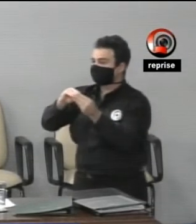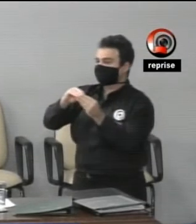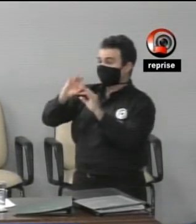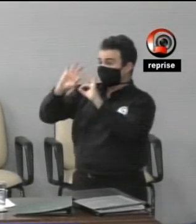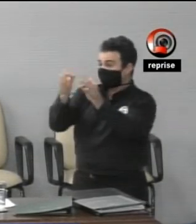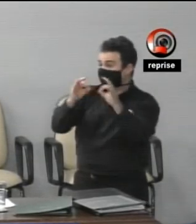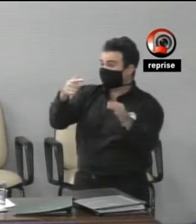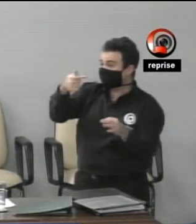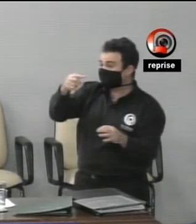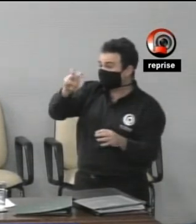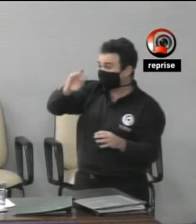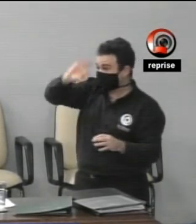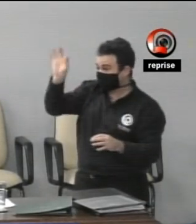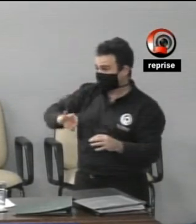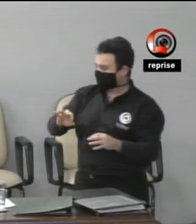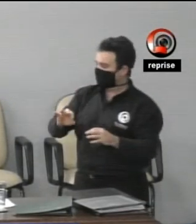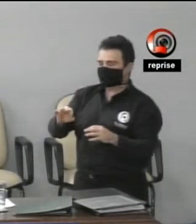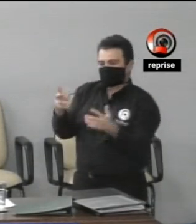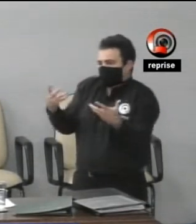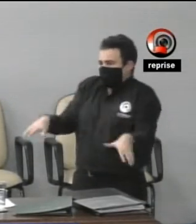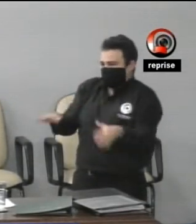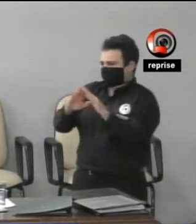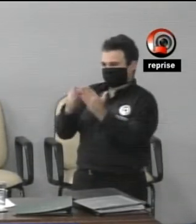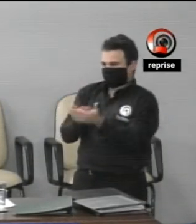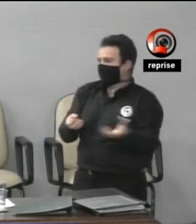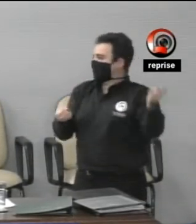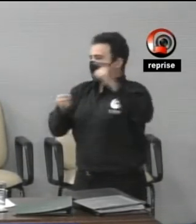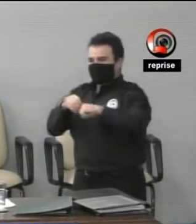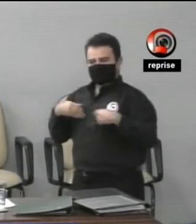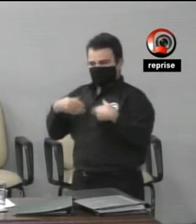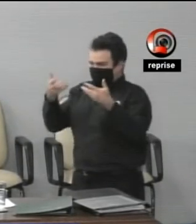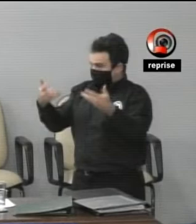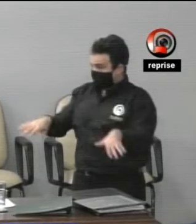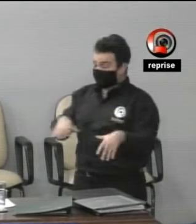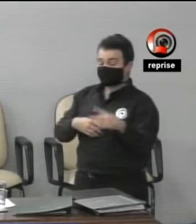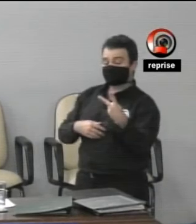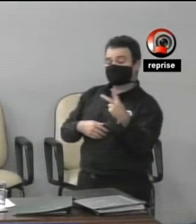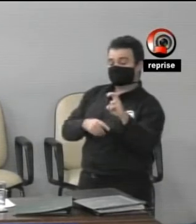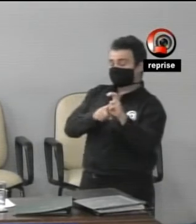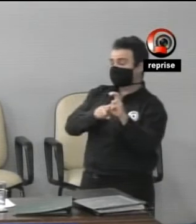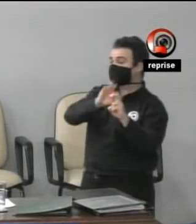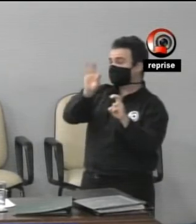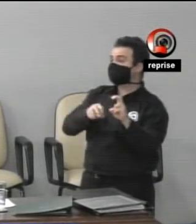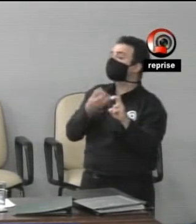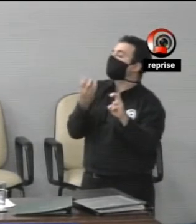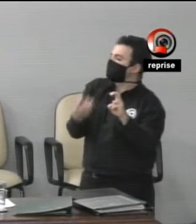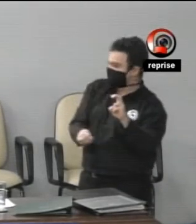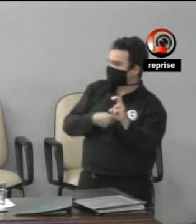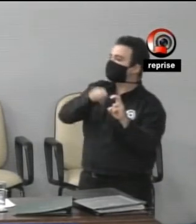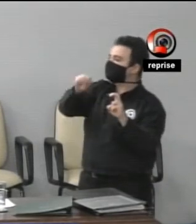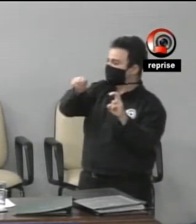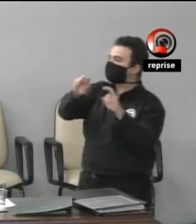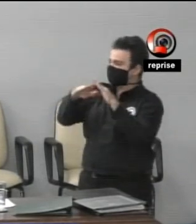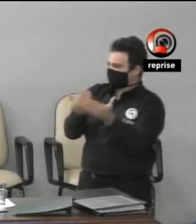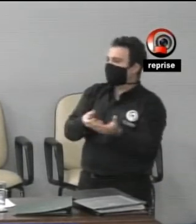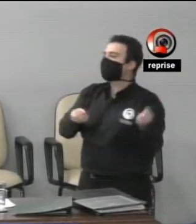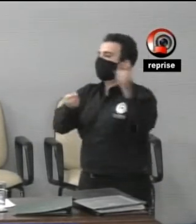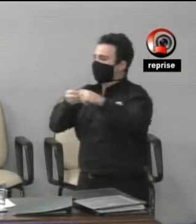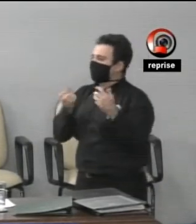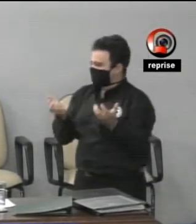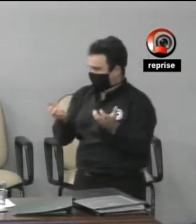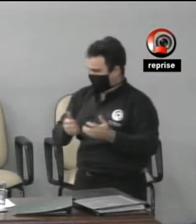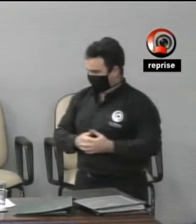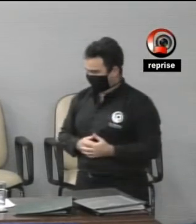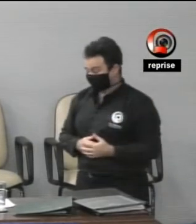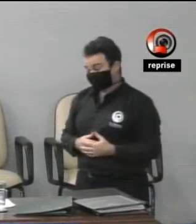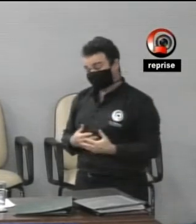contrárias à retomada das atividades presenciais. Apenas 25% era favorável. E aí, então, se faz